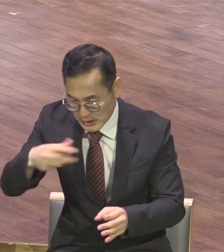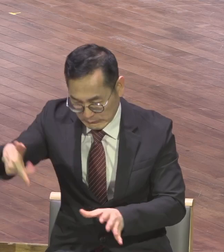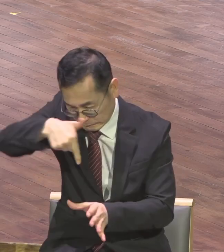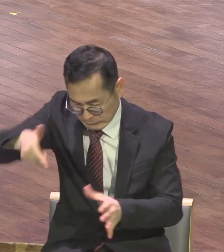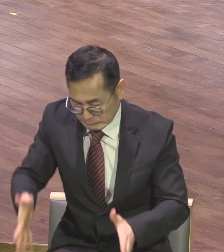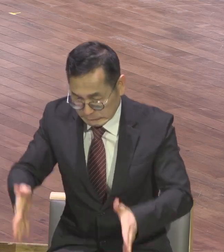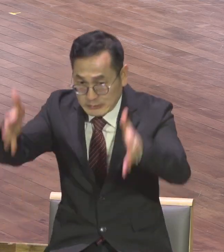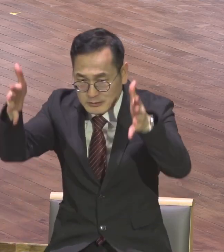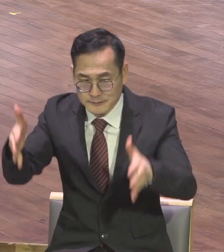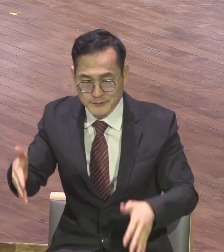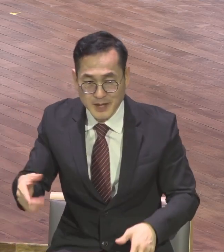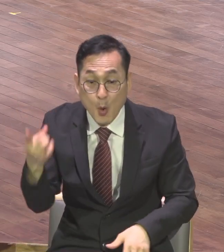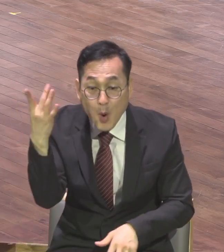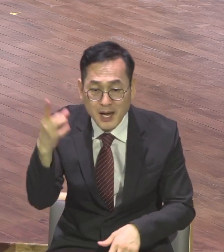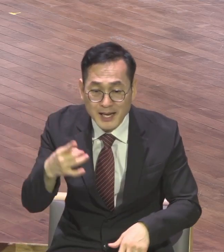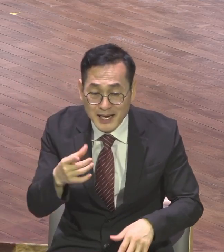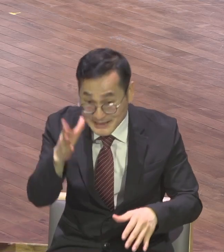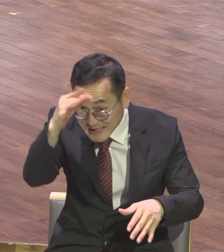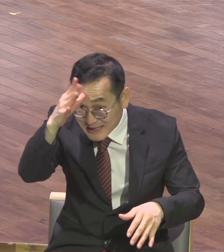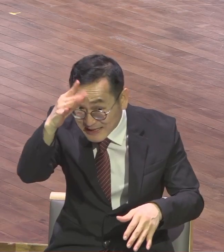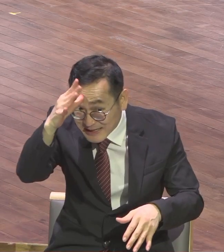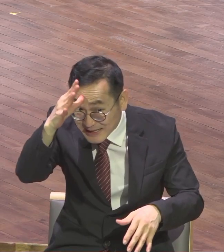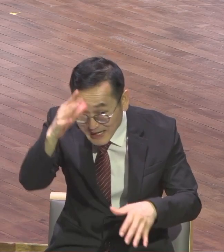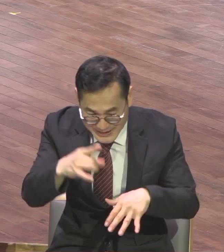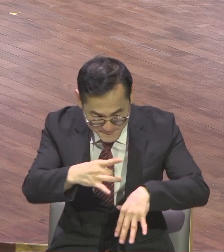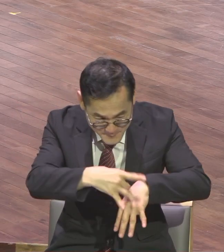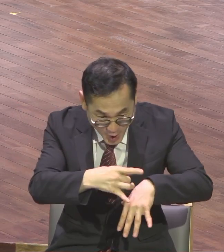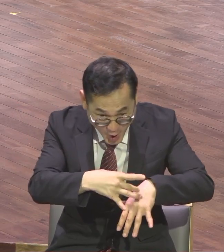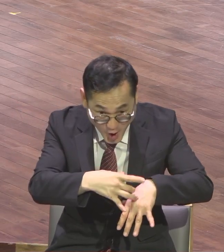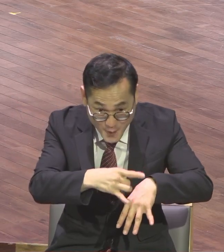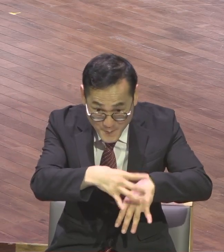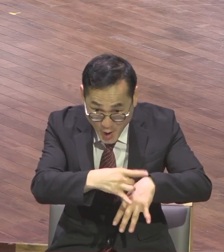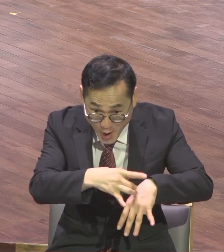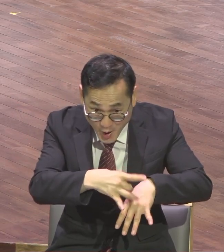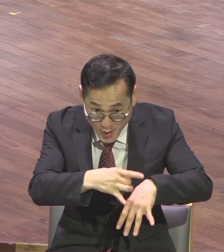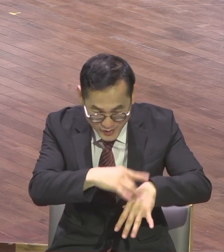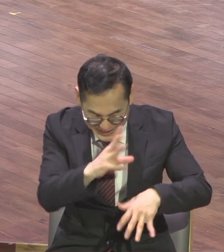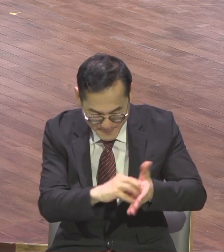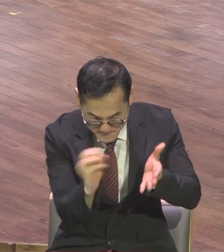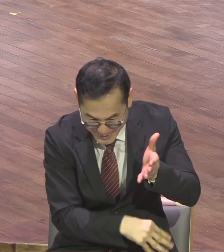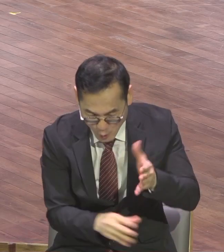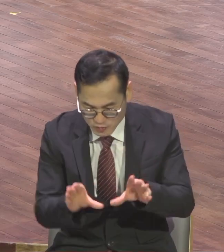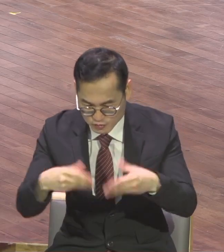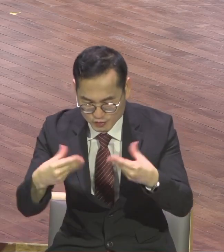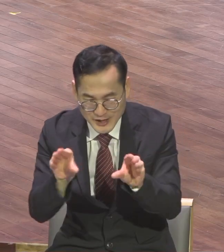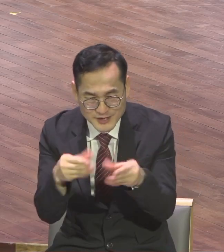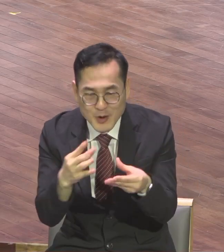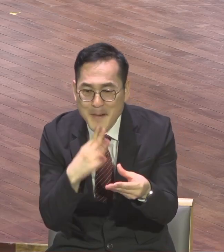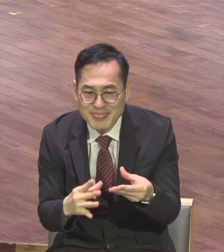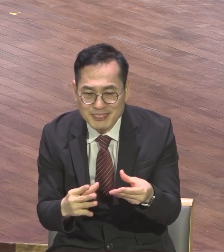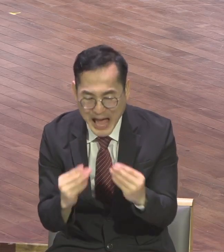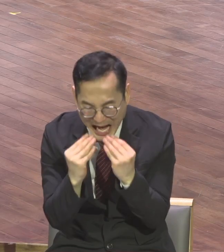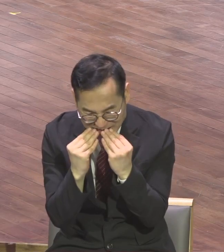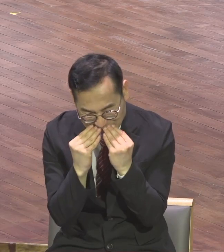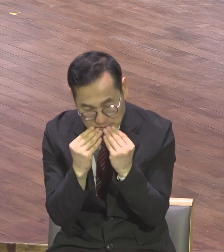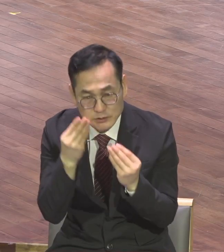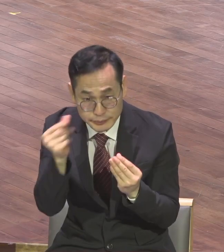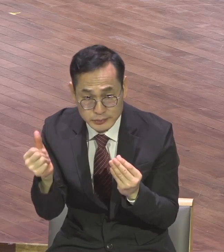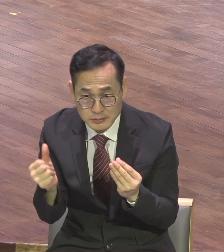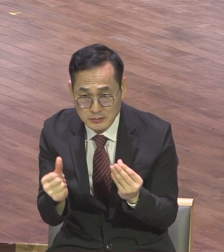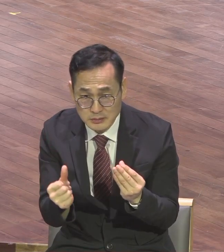치킨. 치킨에 뼈를 다 골라내고, 뼈를 다 발라내고, 온전히 그냥 살만 모아놓은 거,